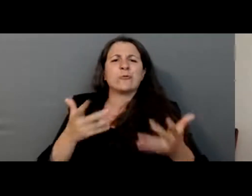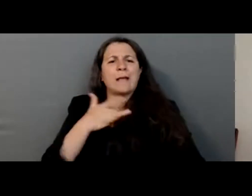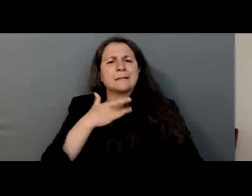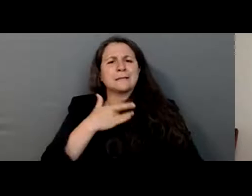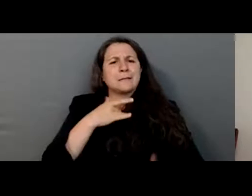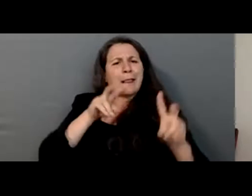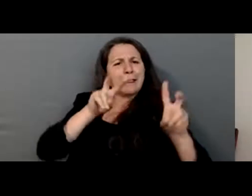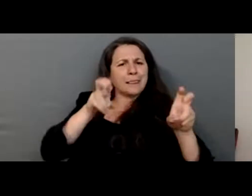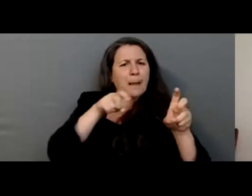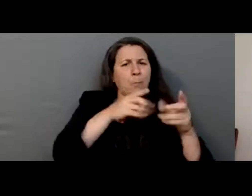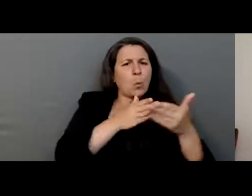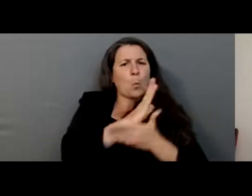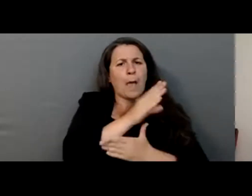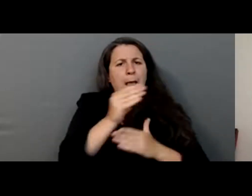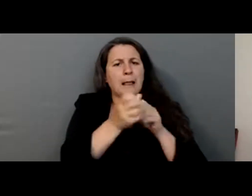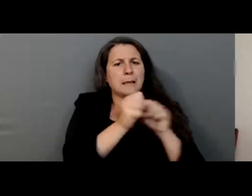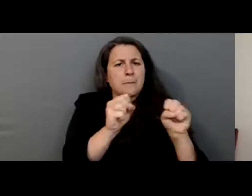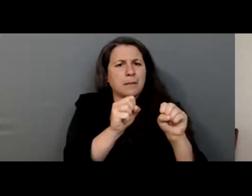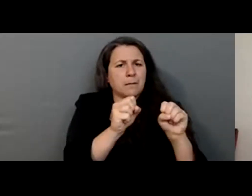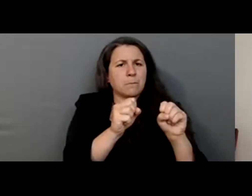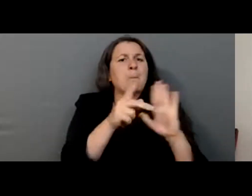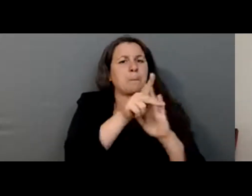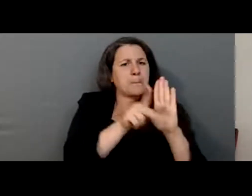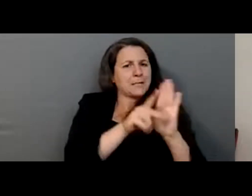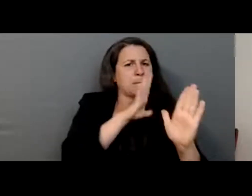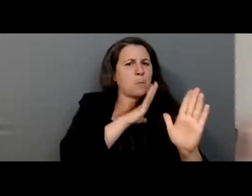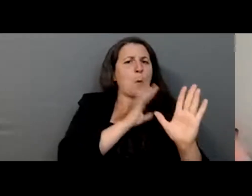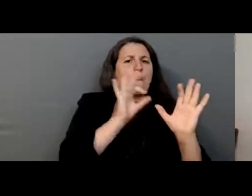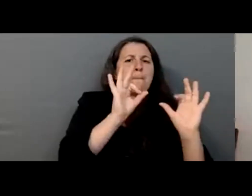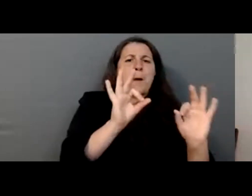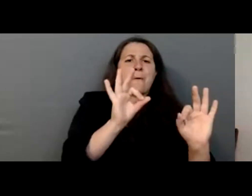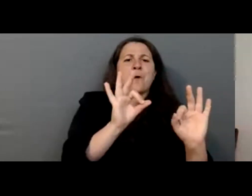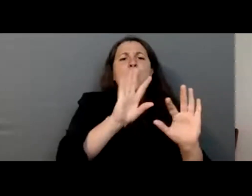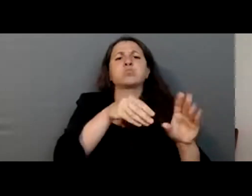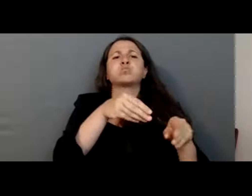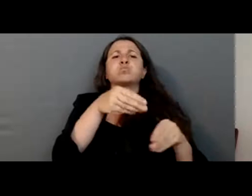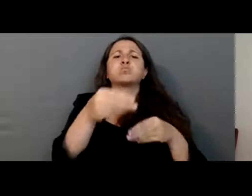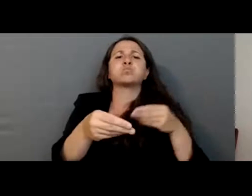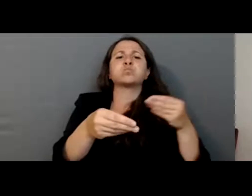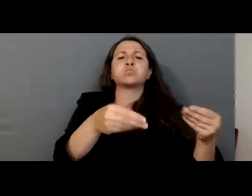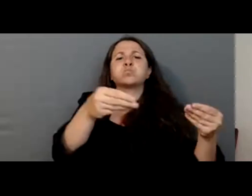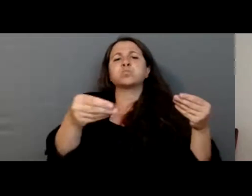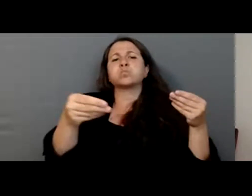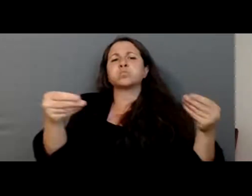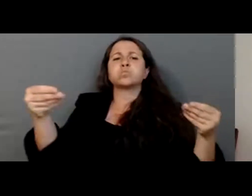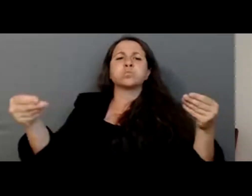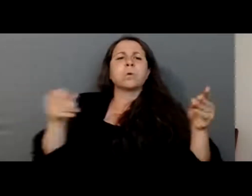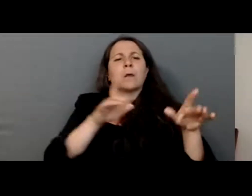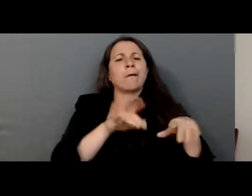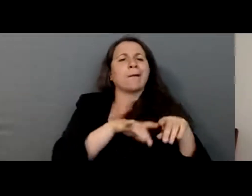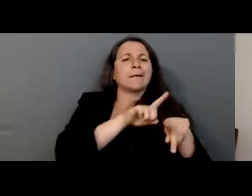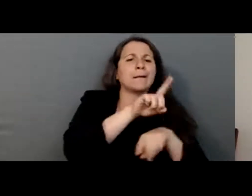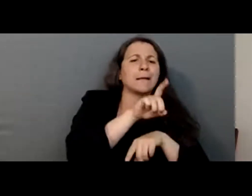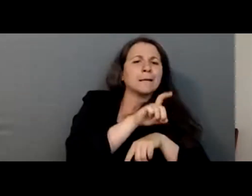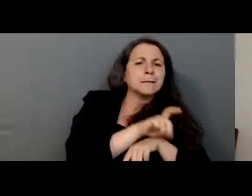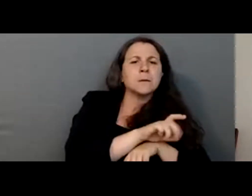libertés, une fois qu'on a un principe de base, alors ensuite il suffit de le distribuer sur différentes questions, que ce soit au